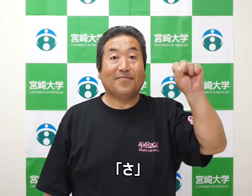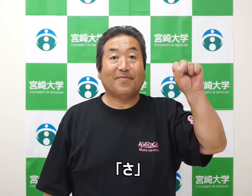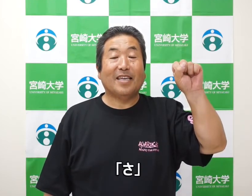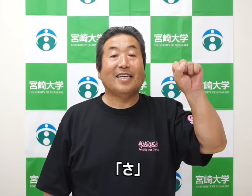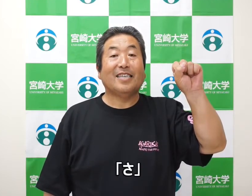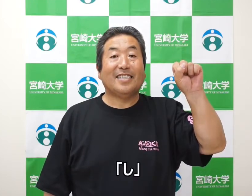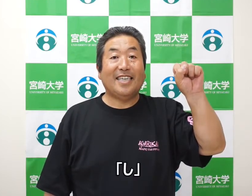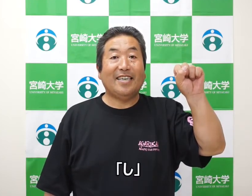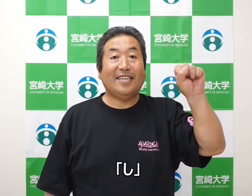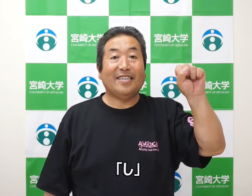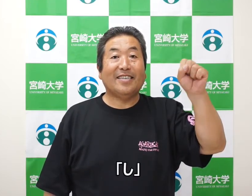し